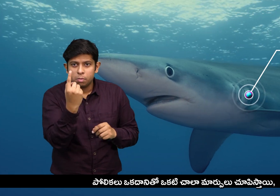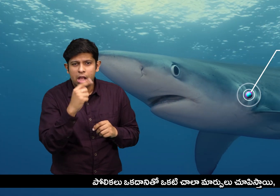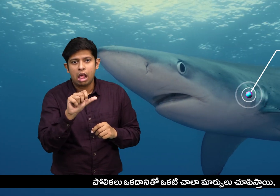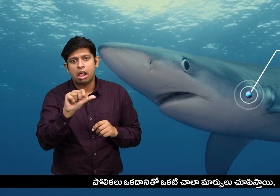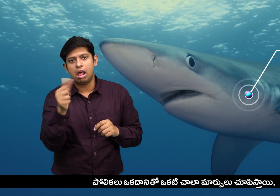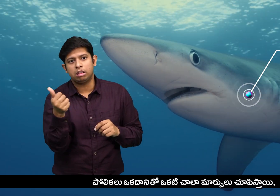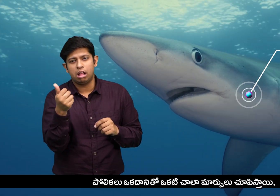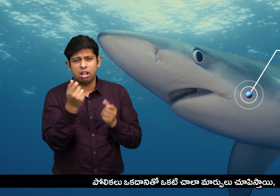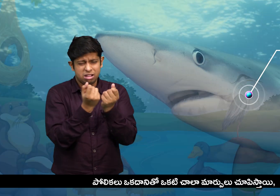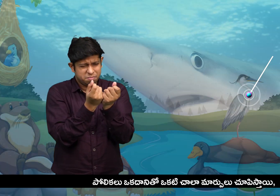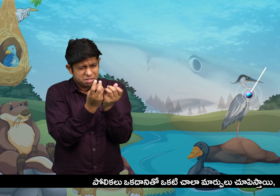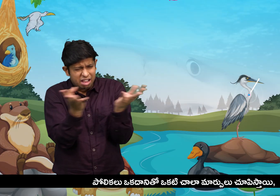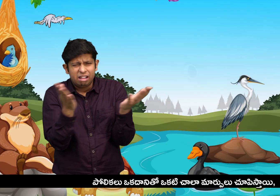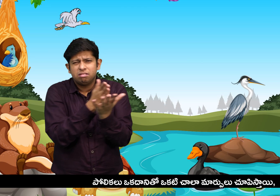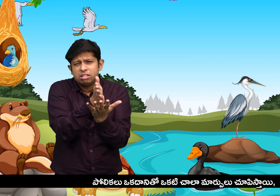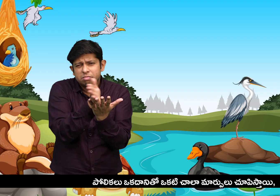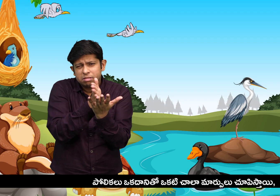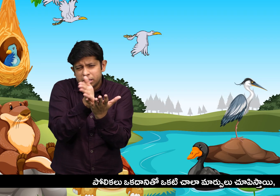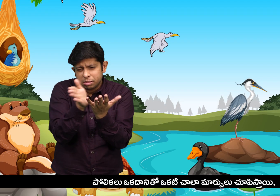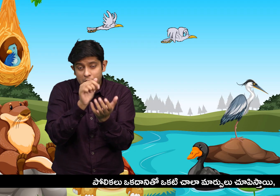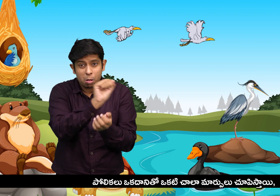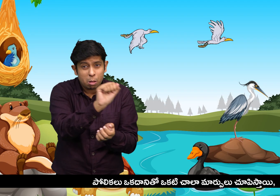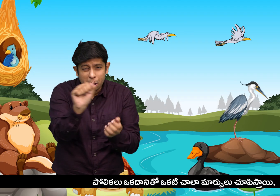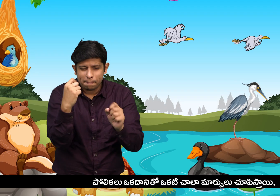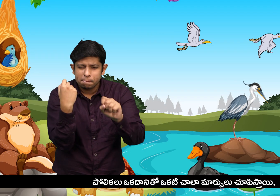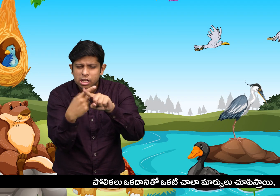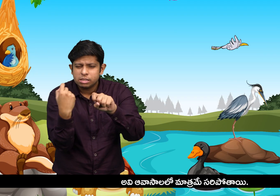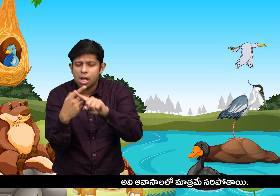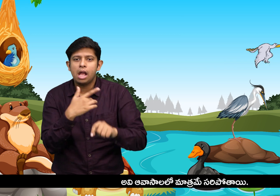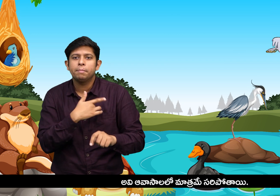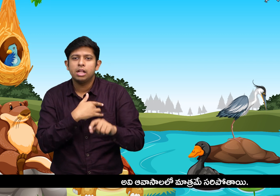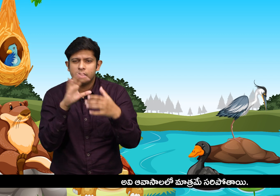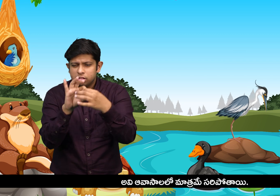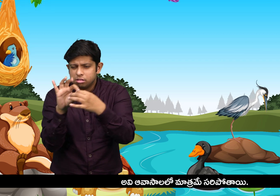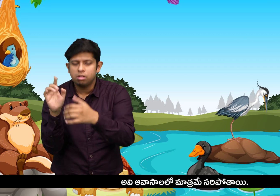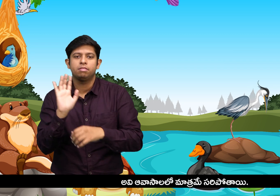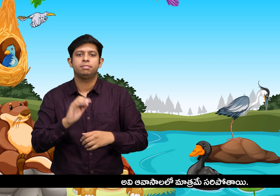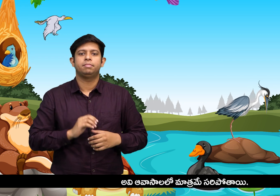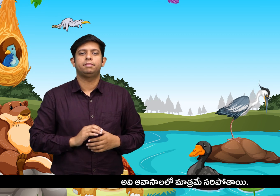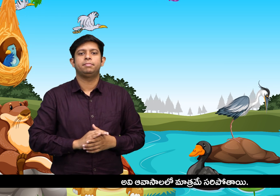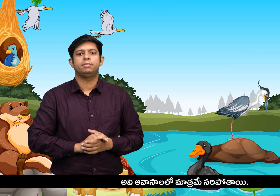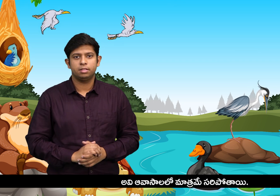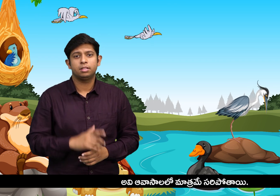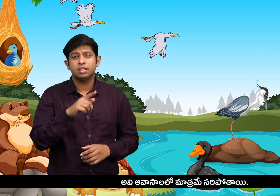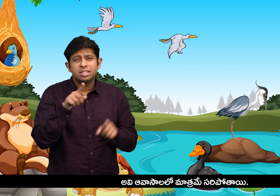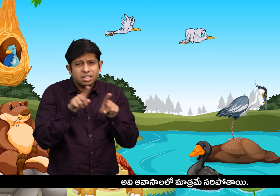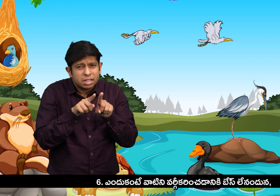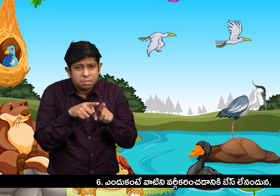పోలికలు ఒకదానితో ఒకటి చాలా మార్పులు చూపిస్తాయి. అవి ఆవాసాలలో మాత్రమే సరిపోతాయి,